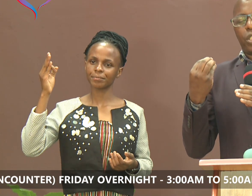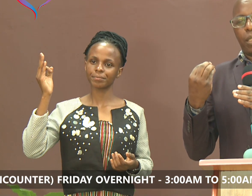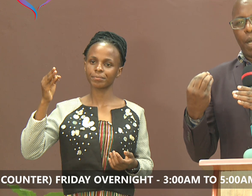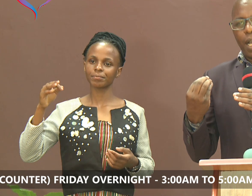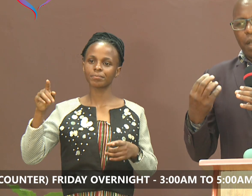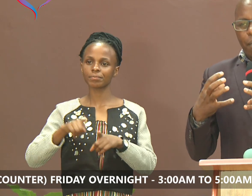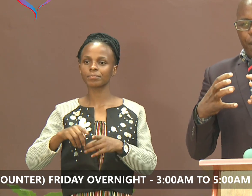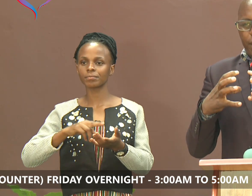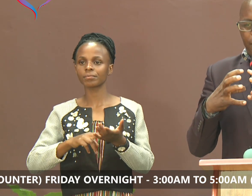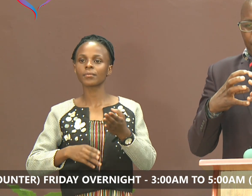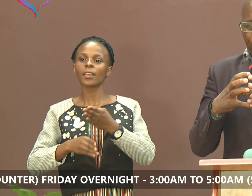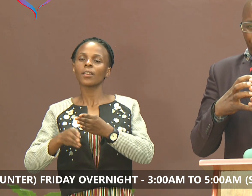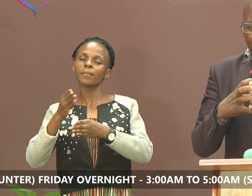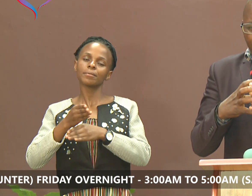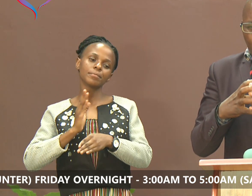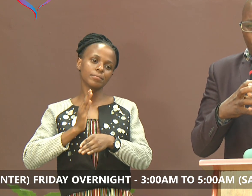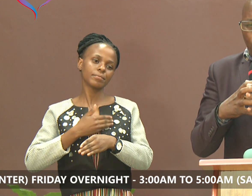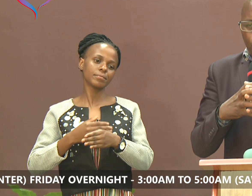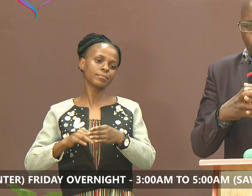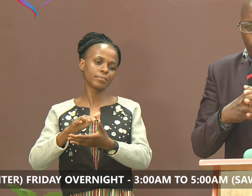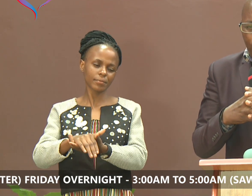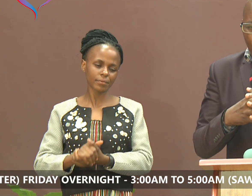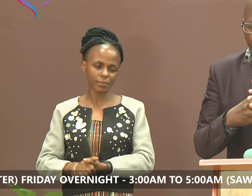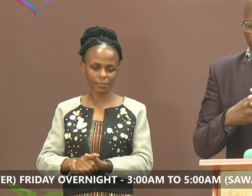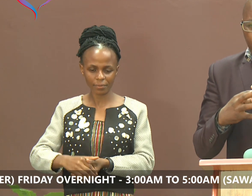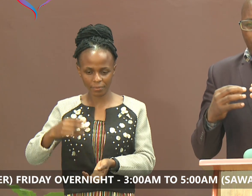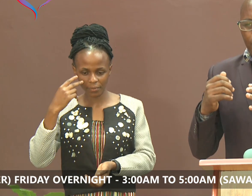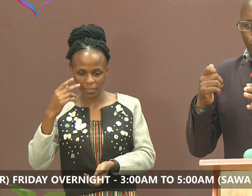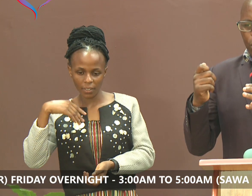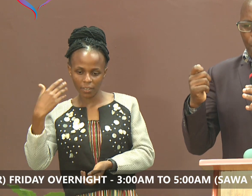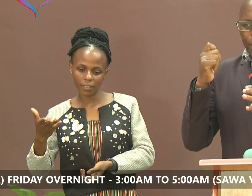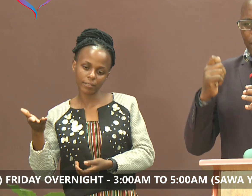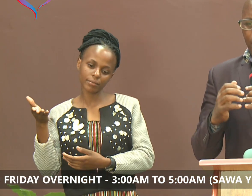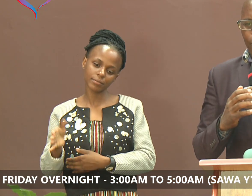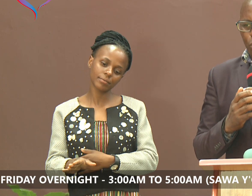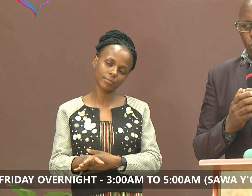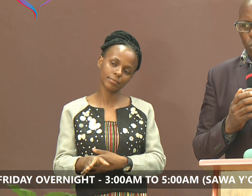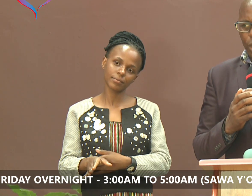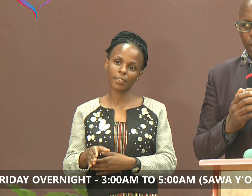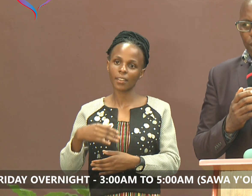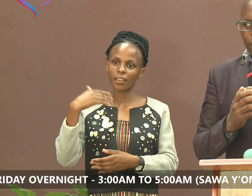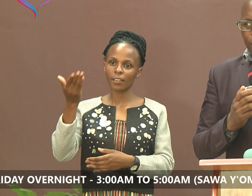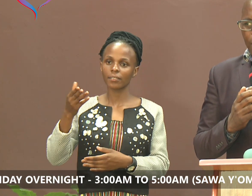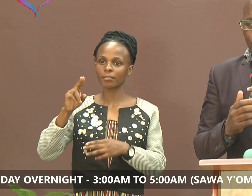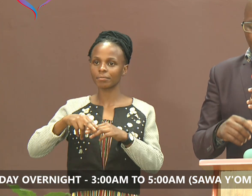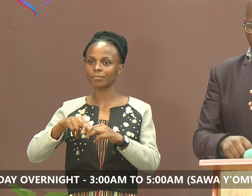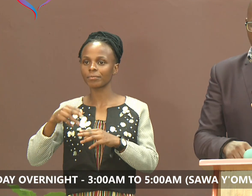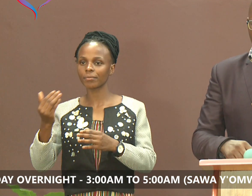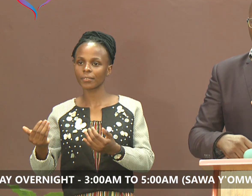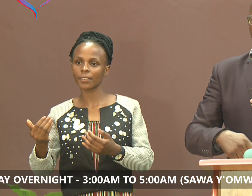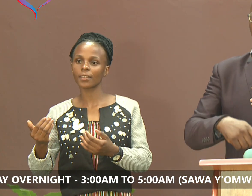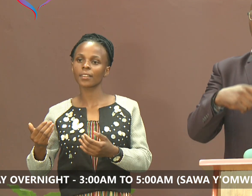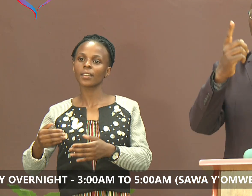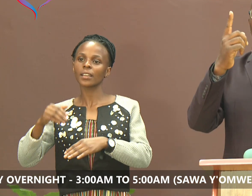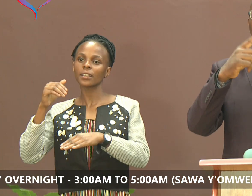okulaba ntuzimba marejezi za fe ntu wanu wentu dolvao mchalange ne muwelezo ka message nti mazo kubulira na yinyi zo